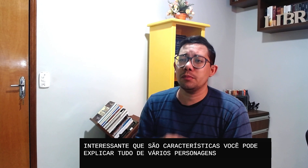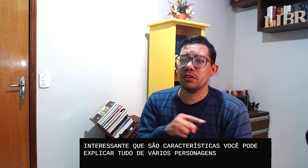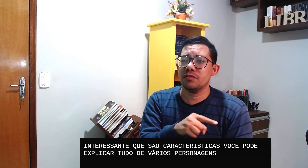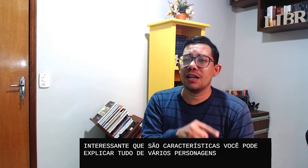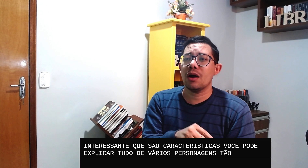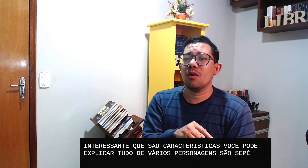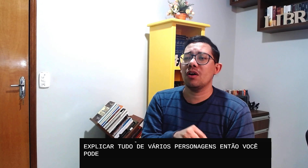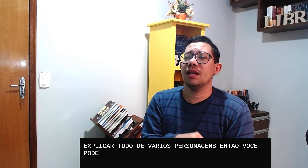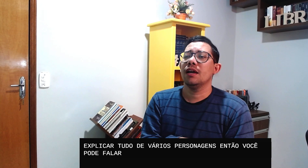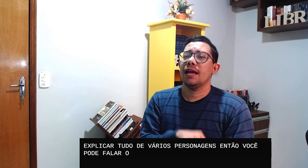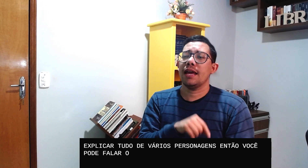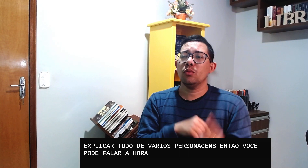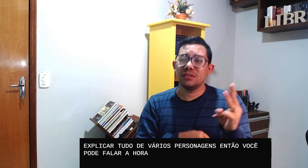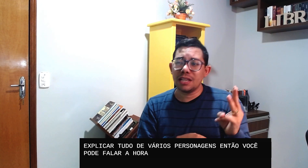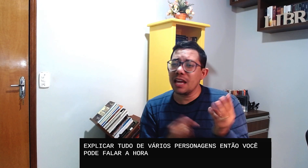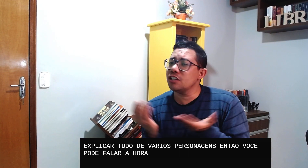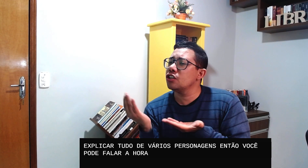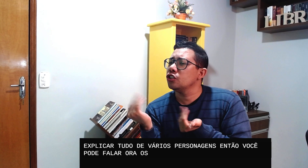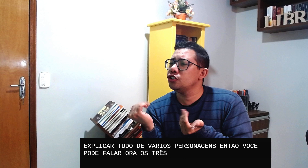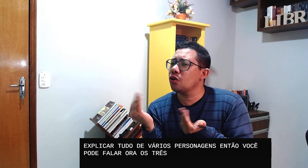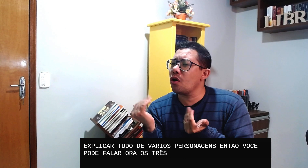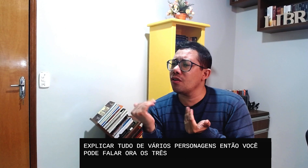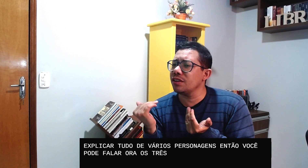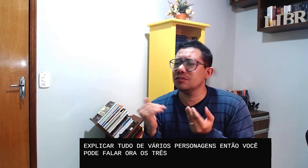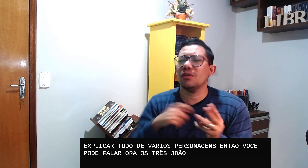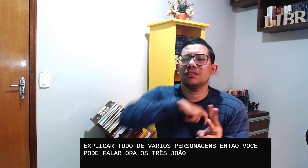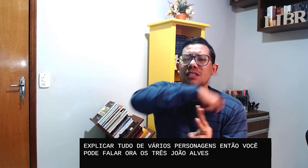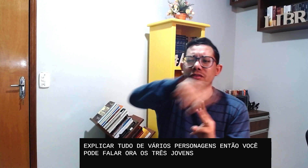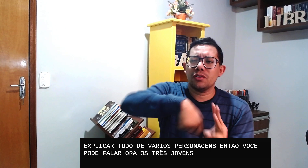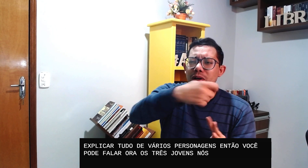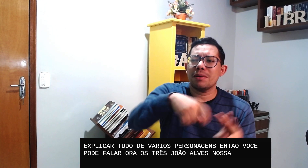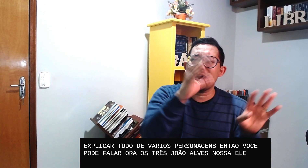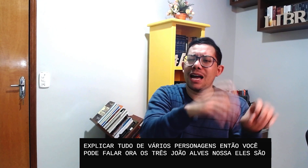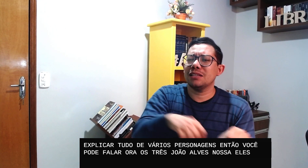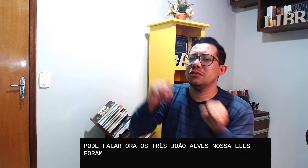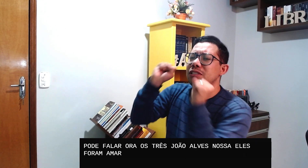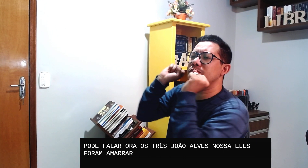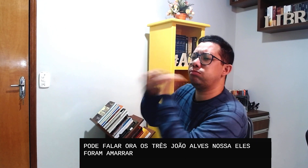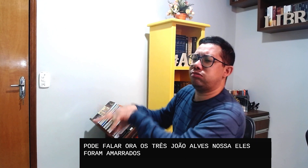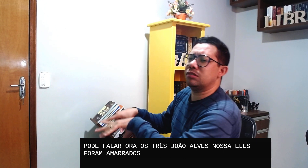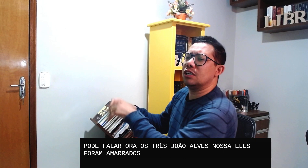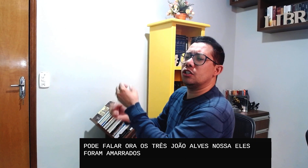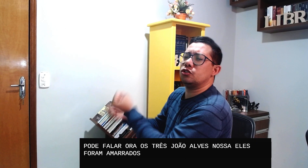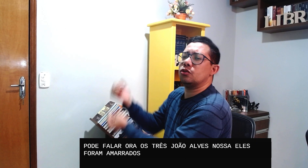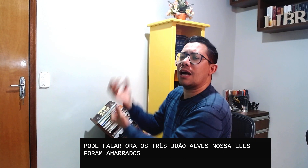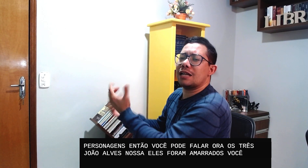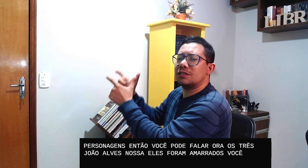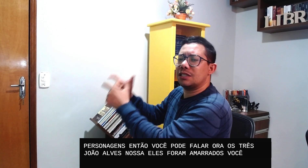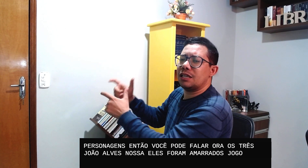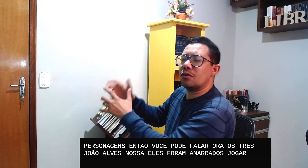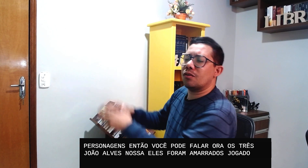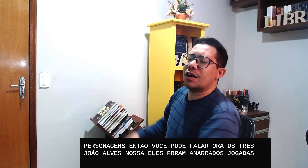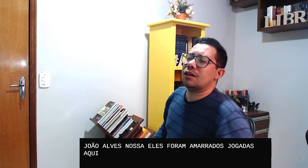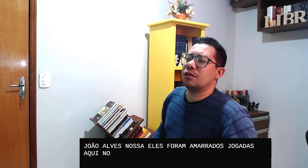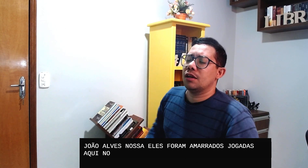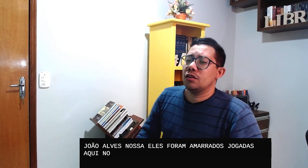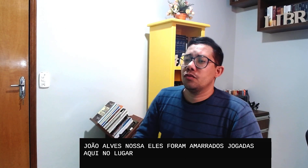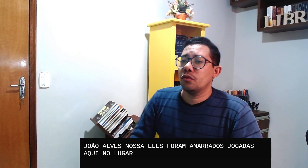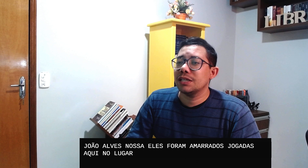pode falar, olha, os três jovens, nossa, eles foram amarrados e jogados aqui no lugar de